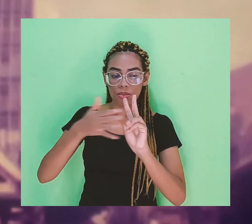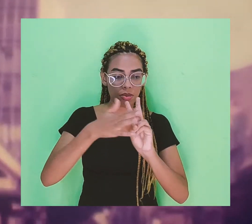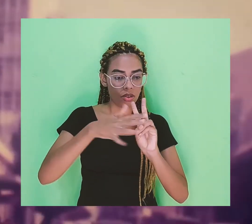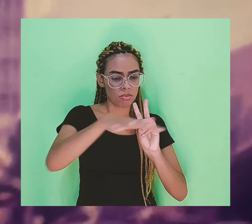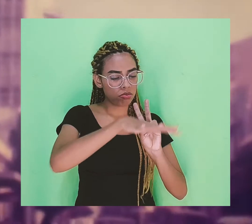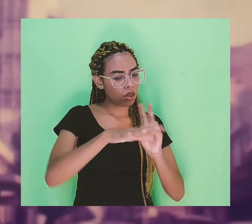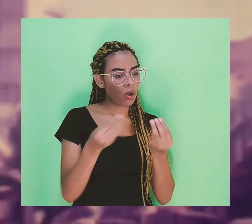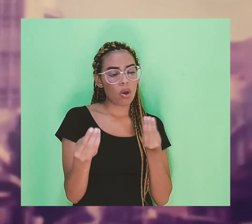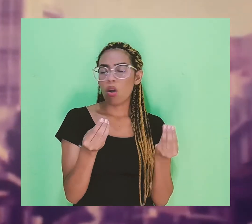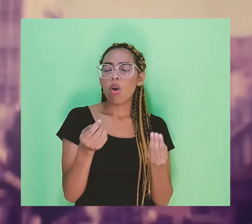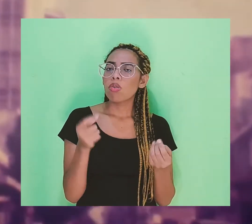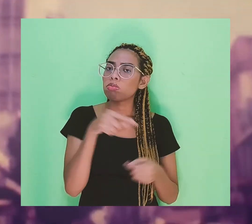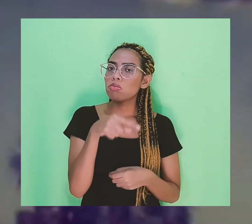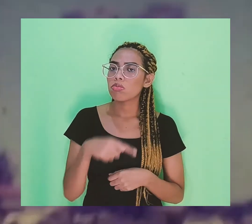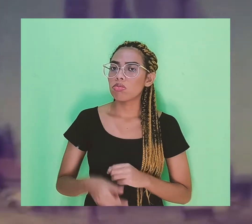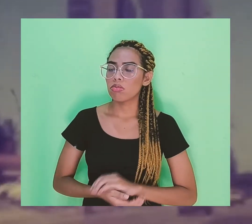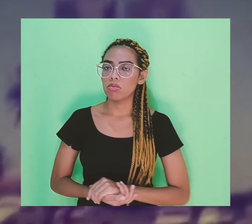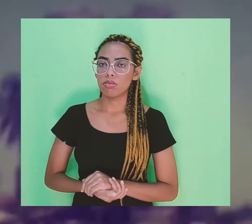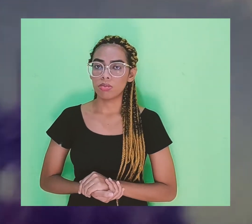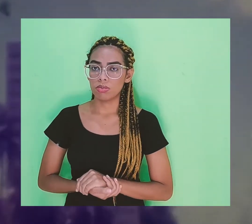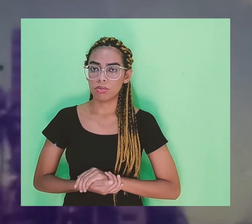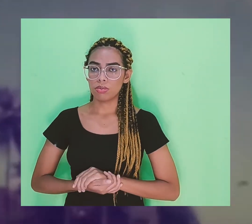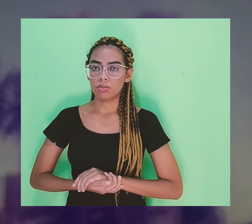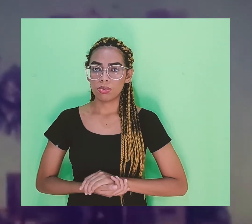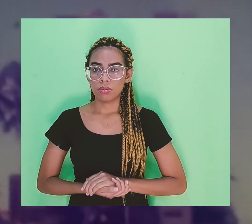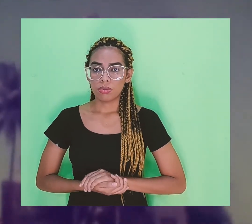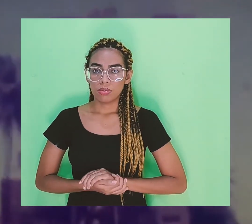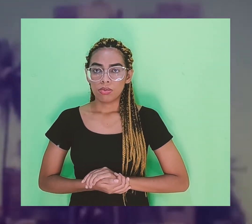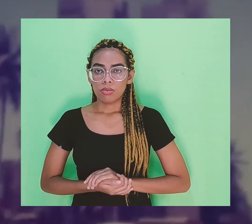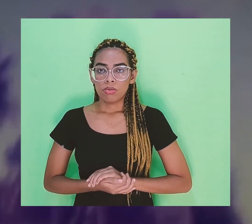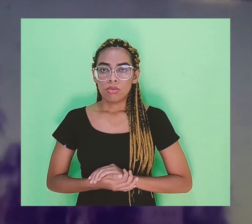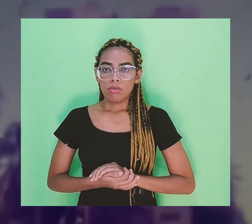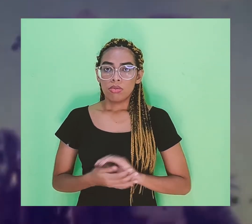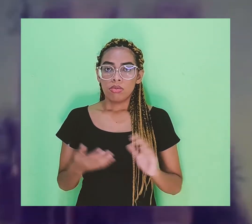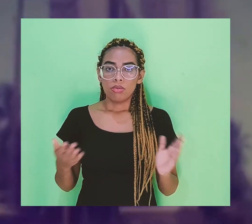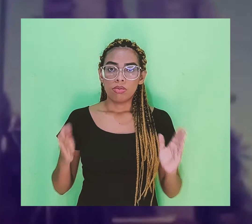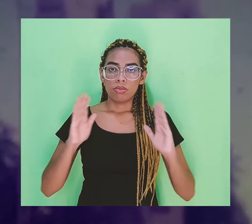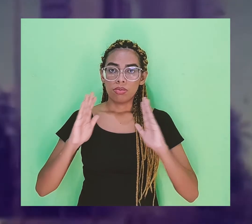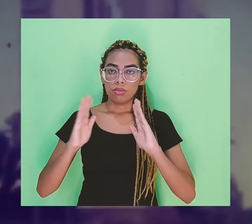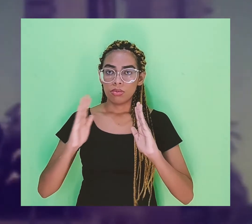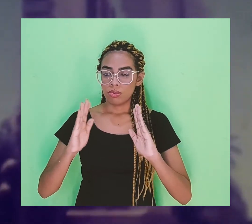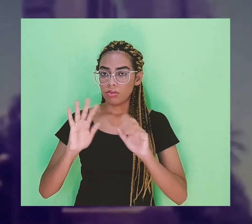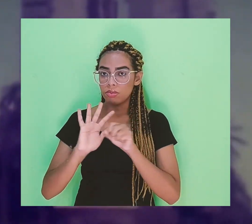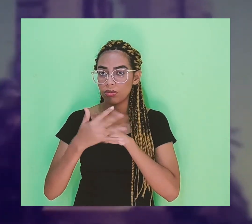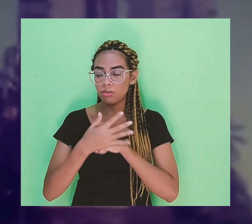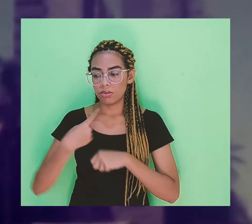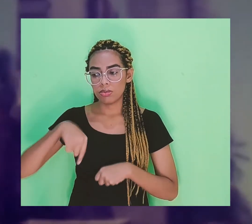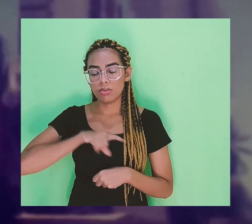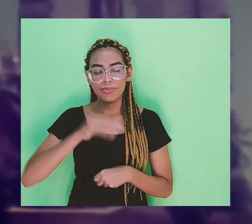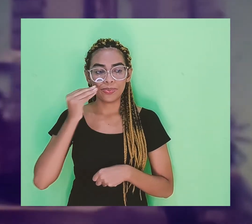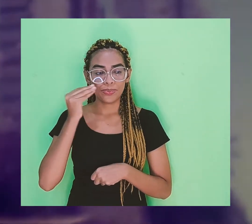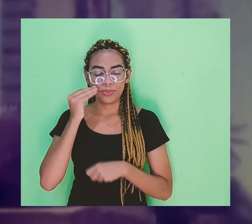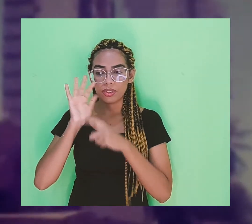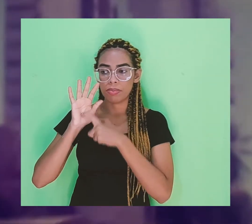em atividade, como é que tá sendo. Gente, durante a pandemia a gente tentou fazer algumas mostras